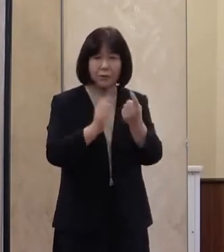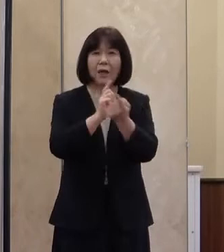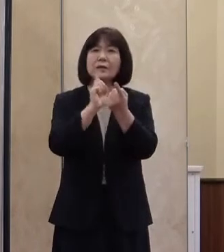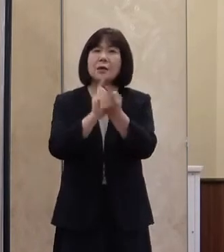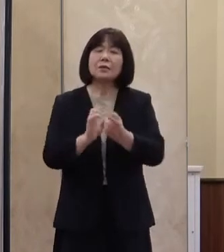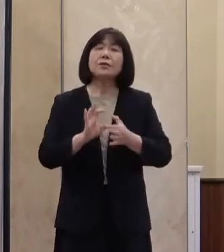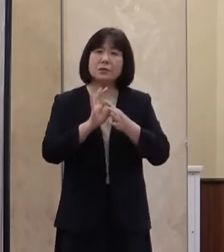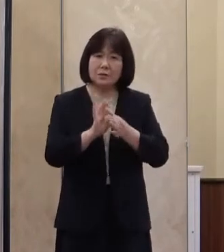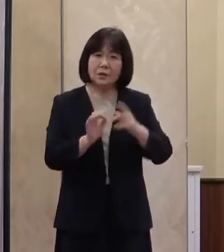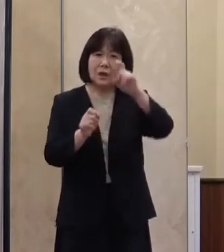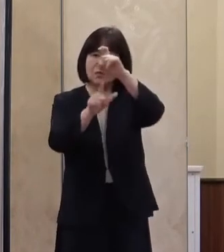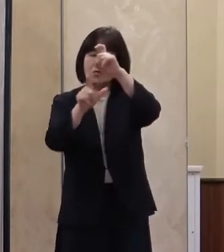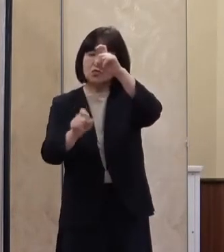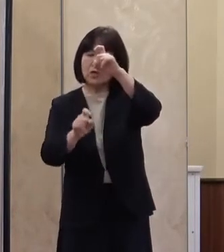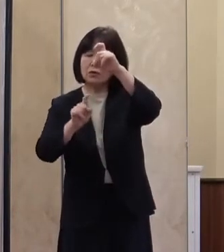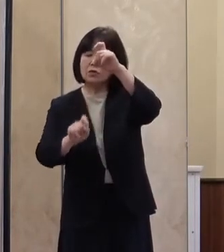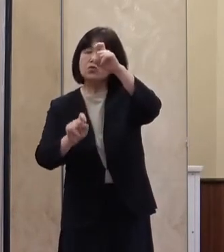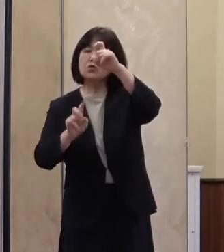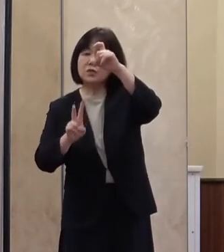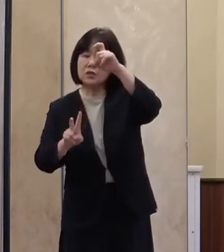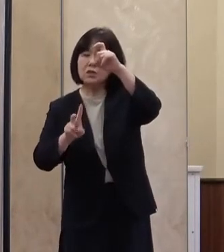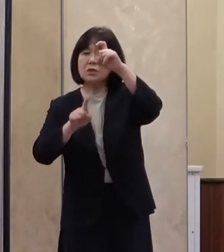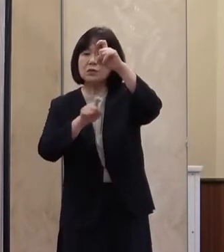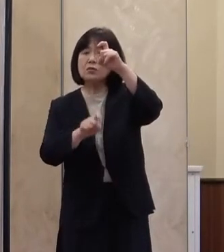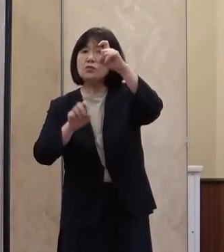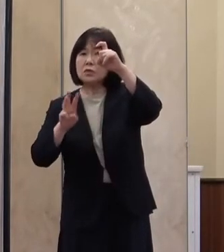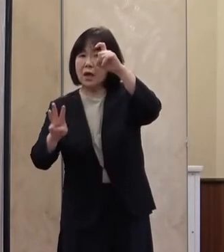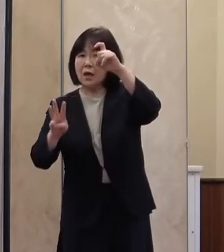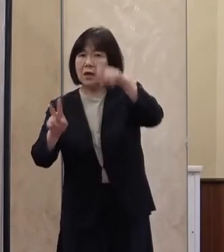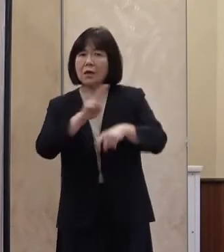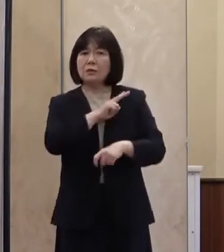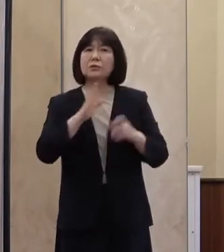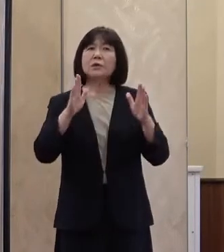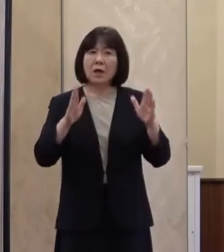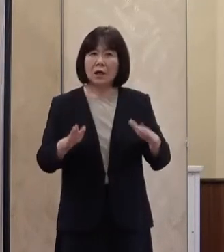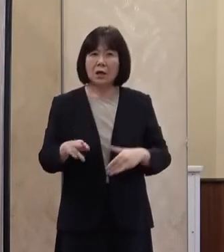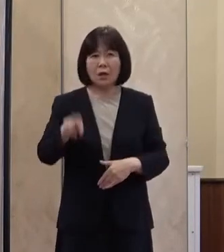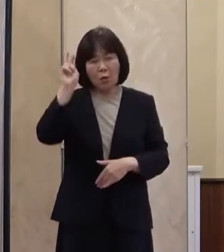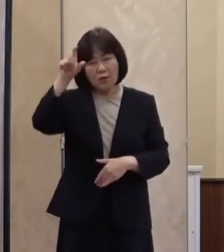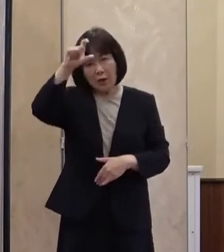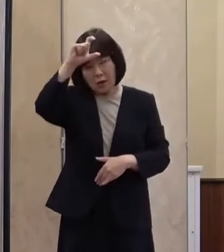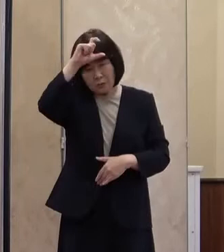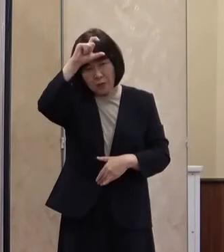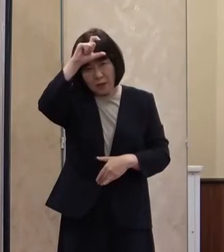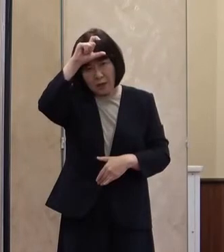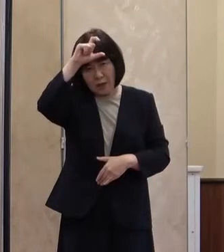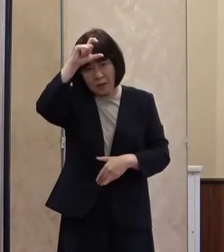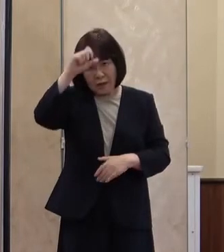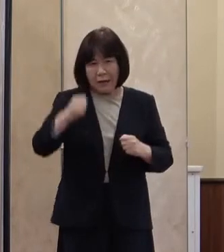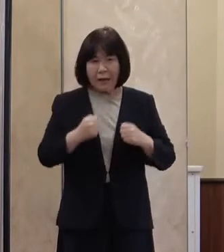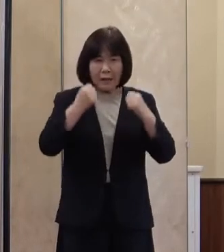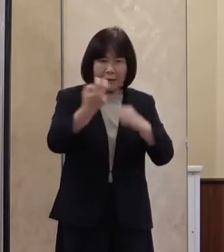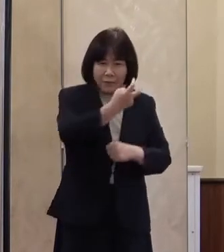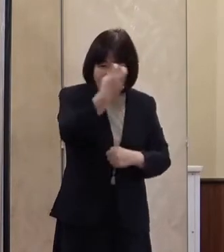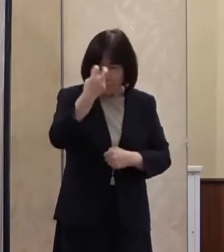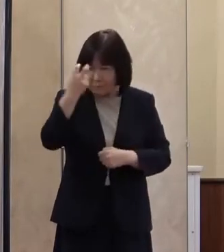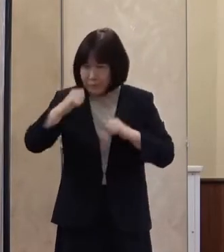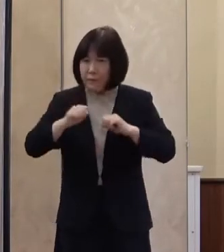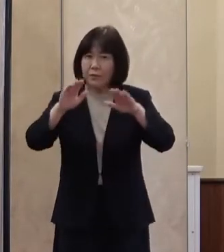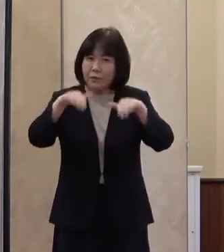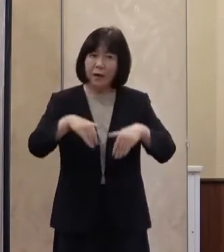月12日13日に府警による一斉取り締まりを実施をいたし